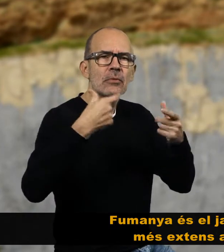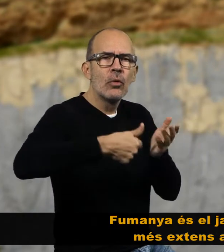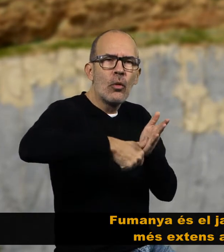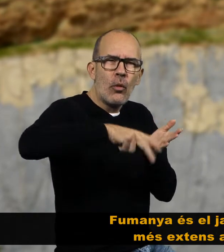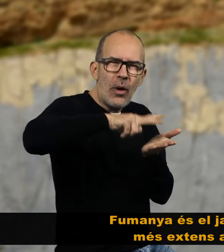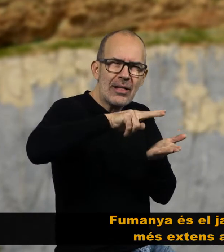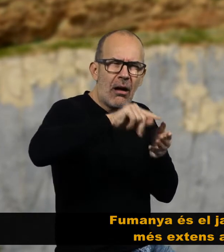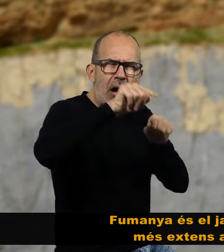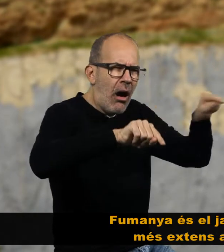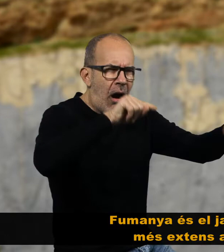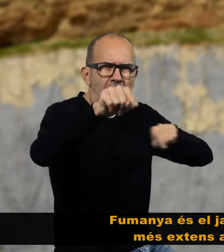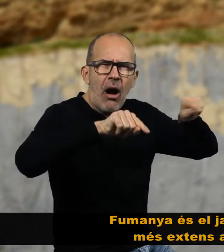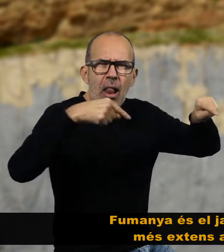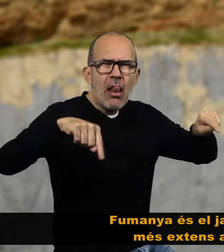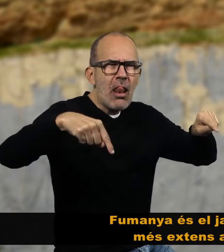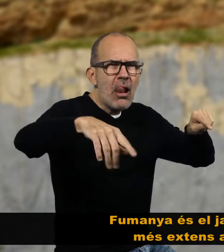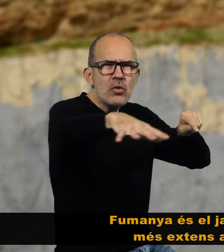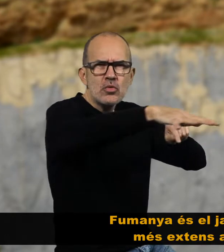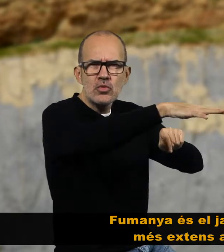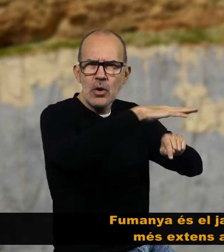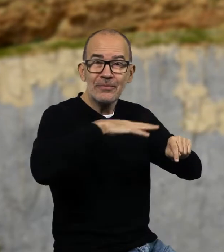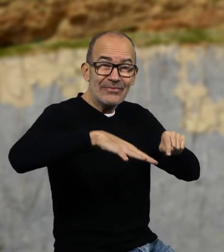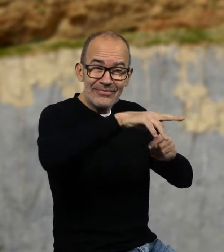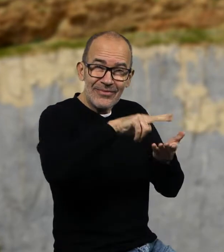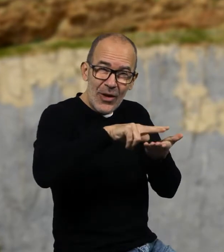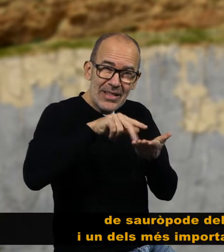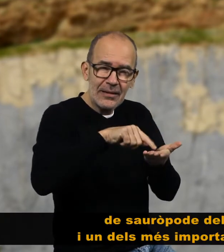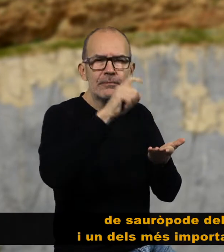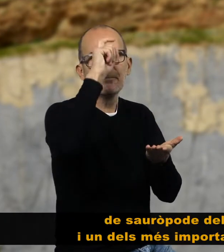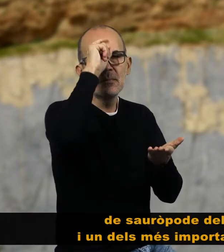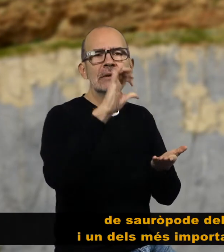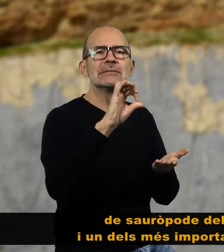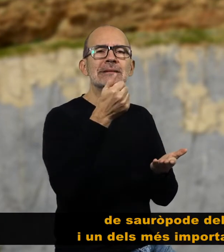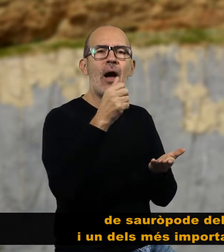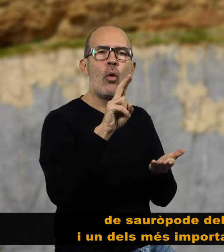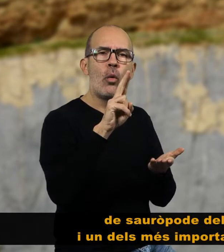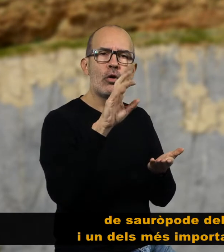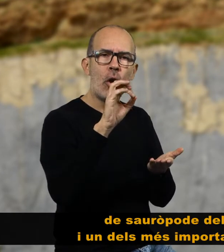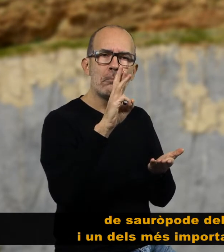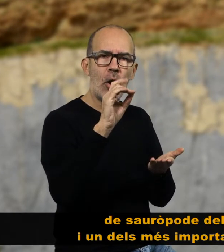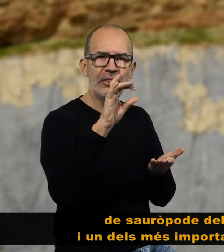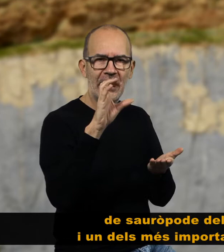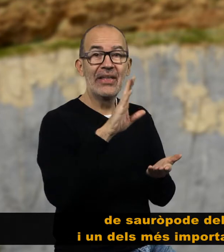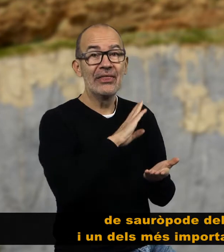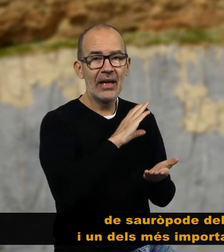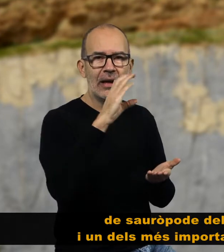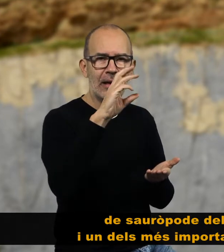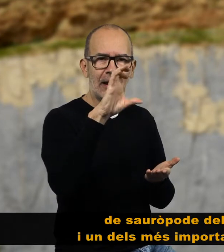Fumanya és el jaciment europeu més extens amb petjades de sauròpode del Cretaci superior i un dels més importants a